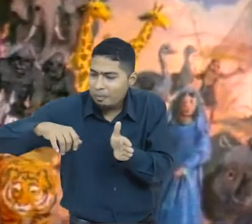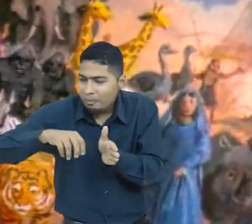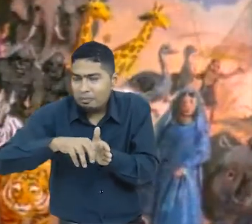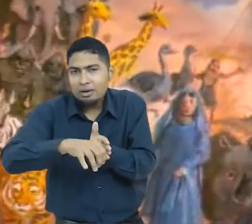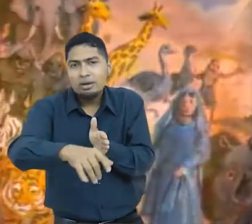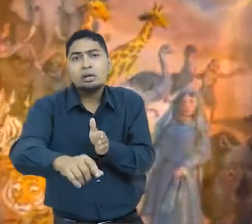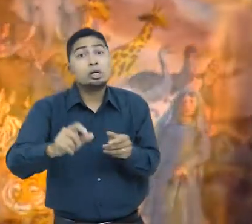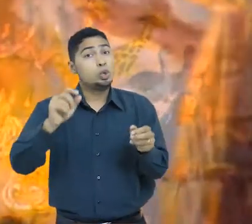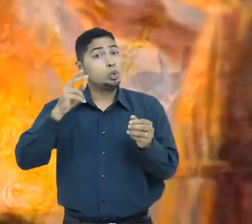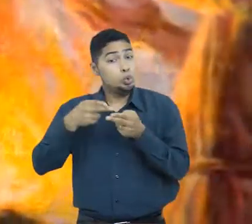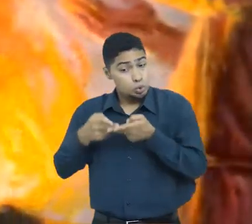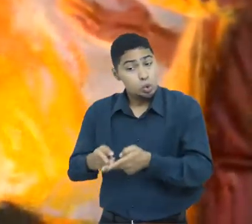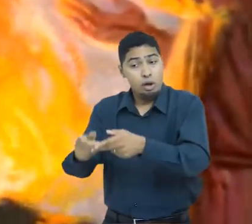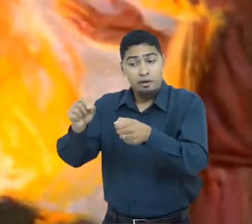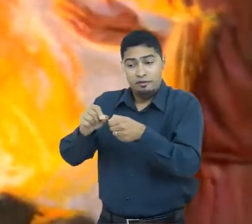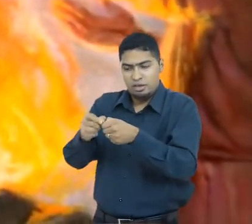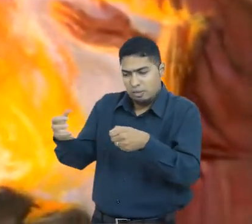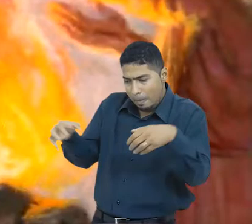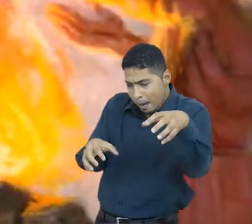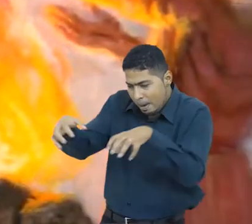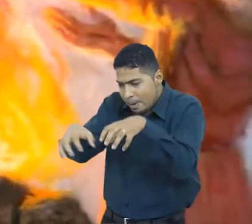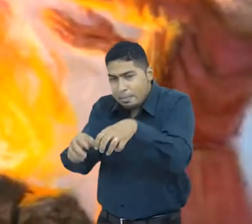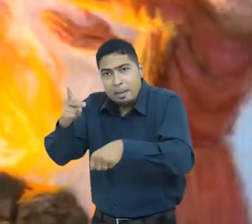Noé construiu um altar e ofereceu sacrifícios ao Senhor.